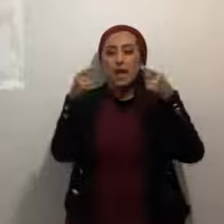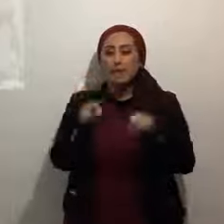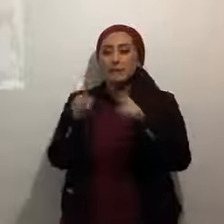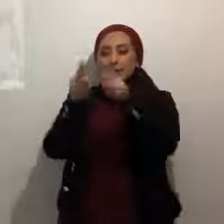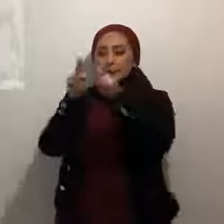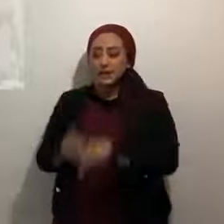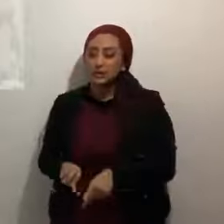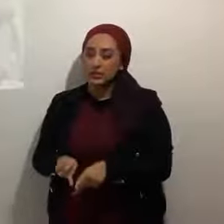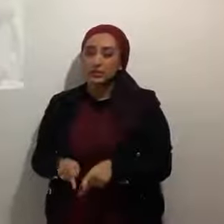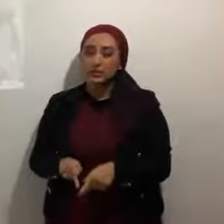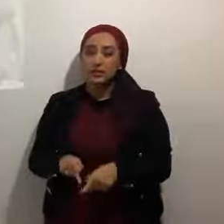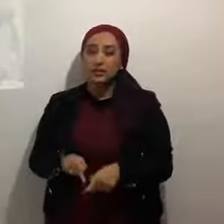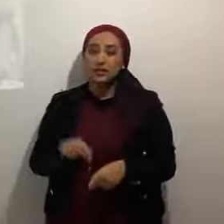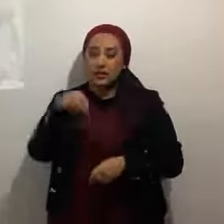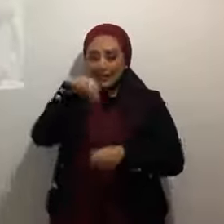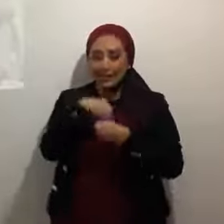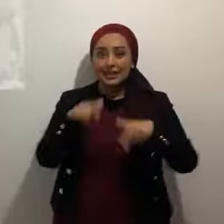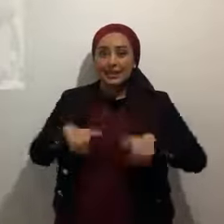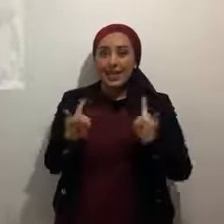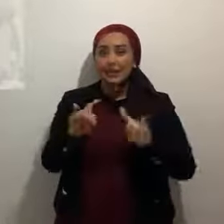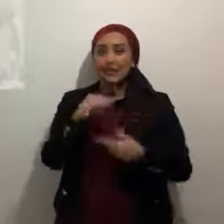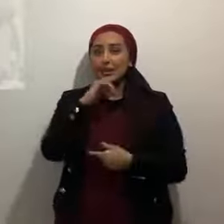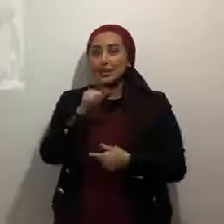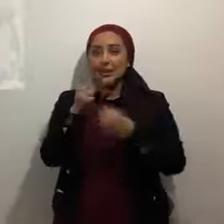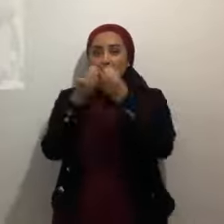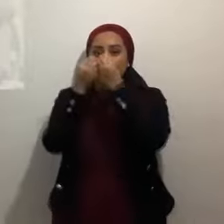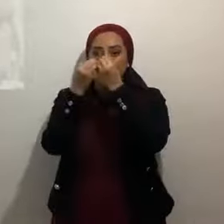persona en la vida es la pérdida de su fe.